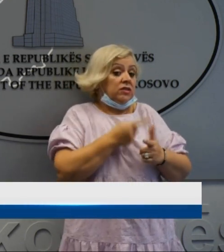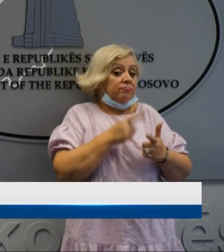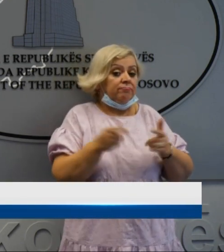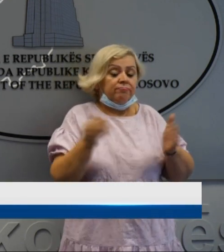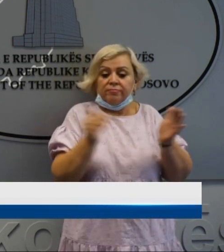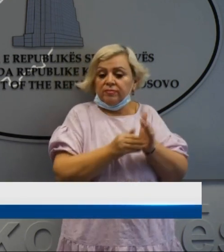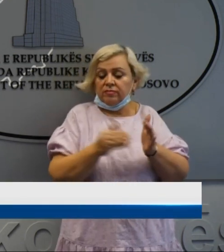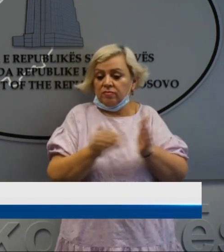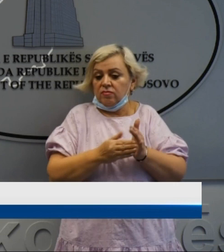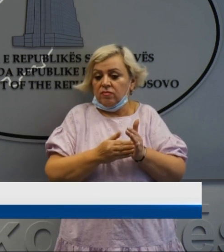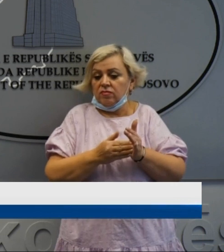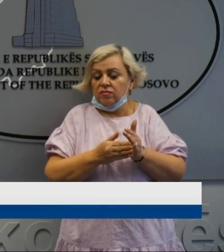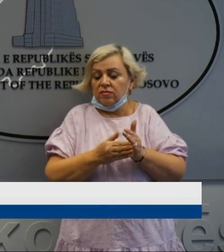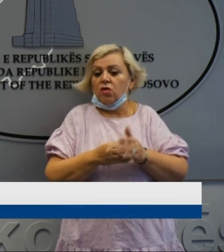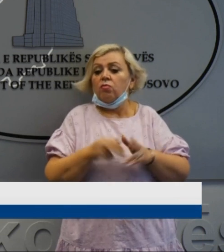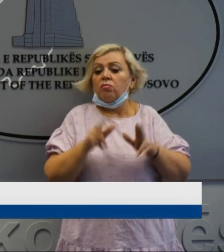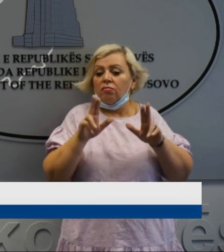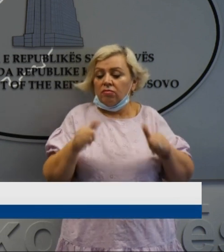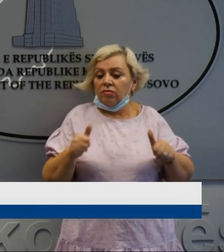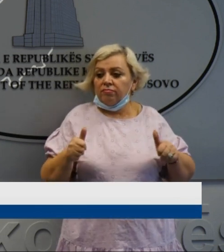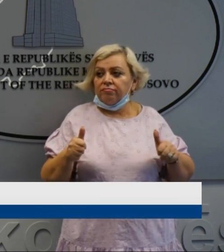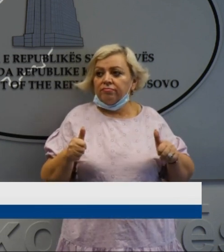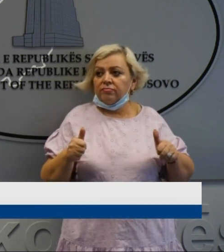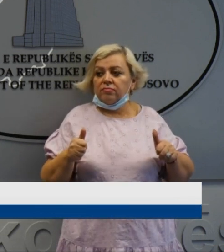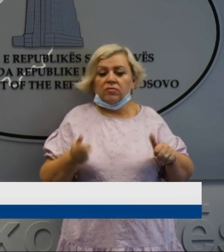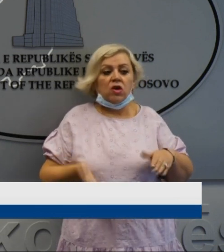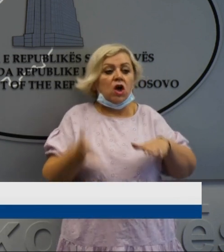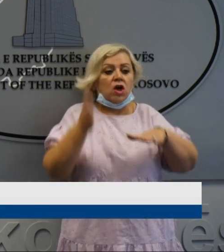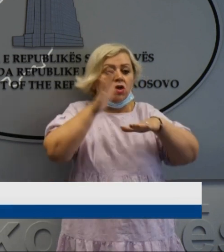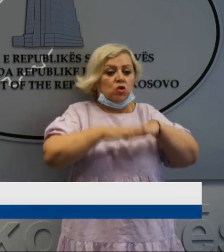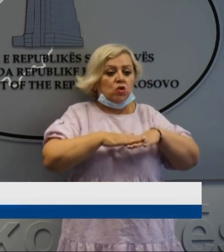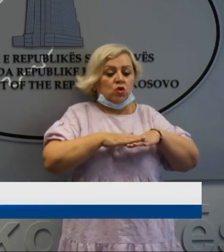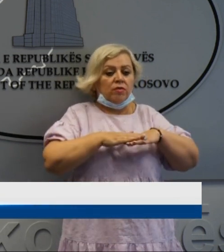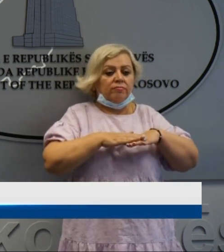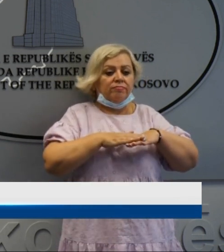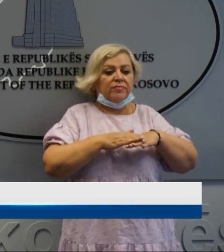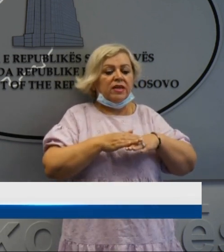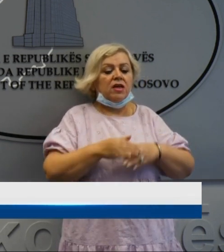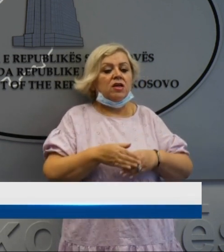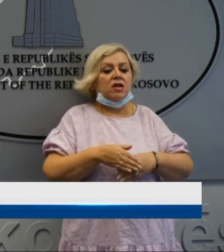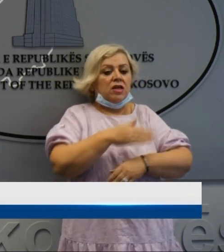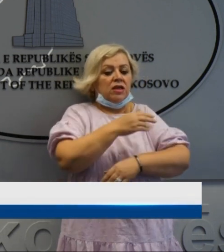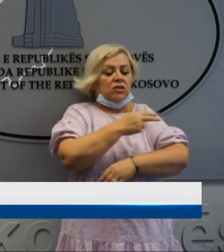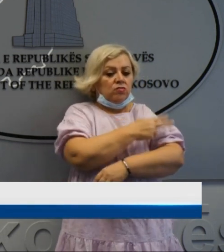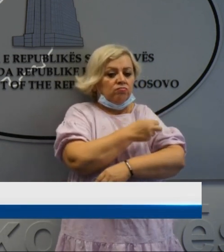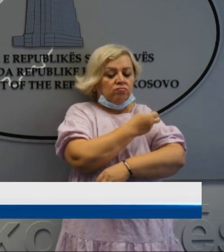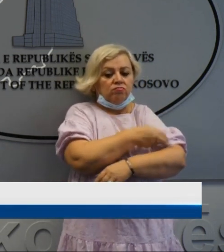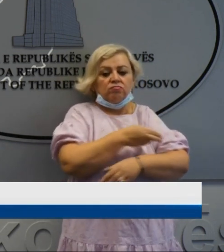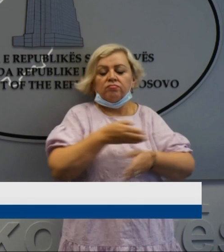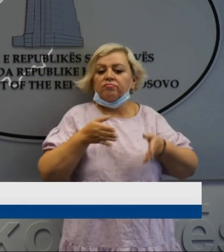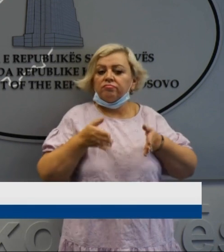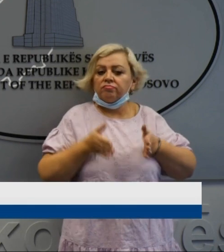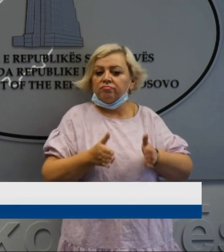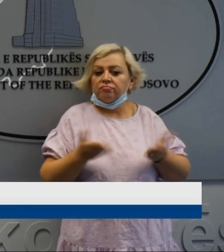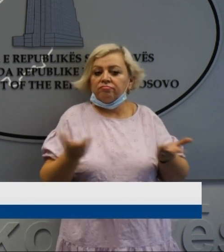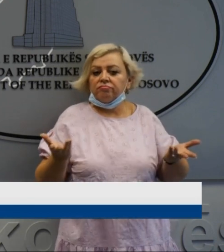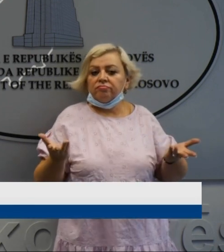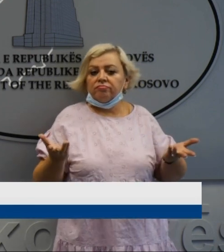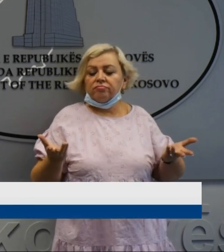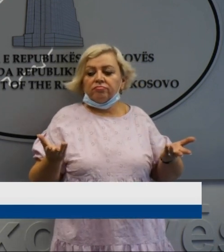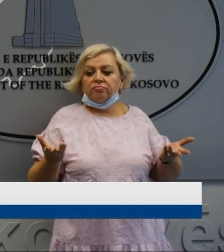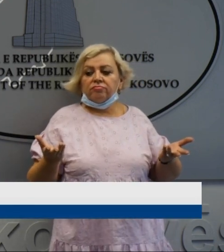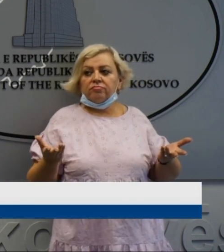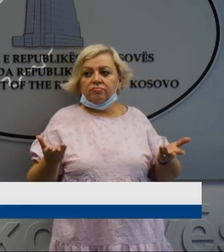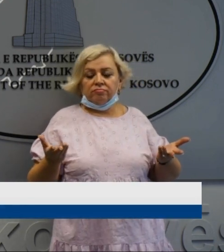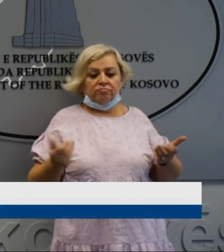nevoja dhe aty ku ka mundësi që të shtohen edhe shtretër për trajtim edhe hospitalor.